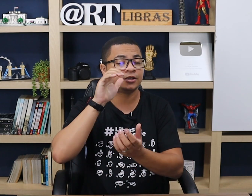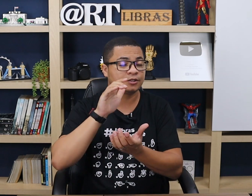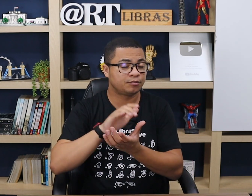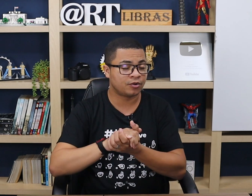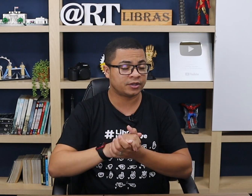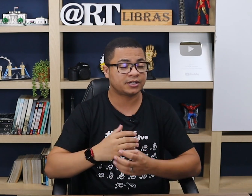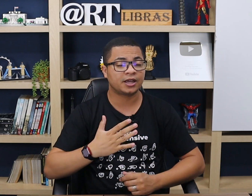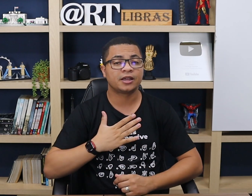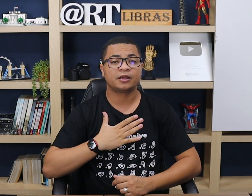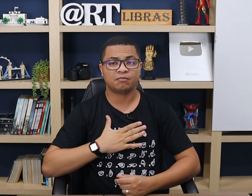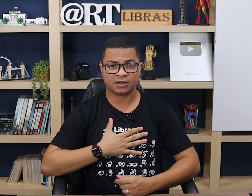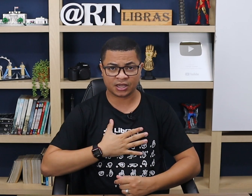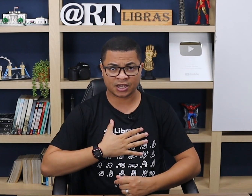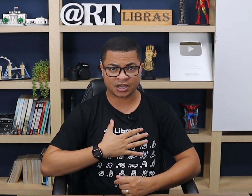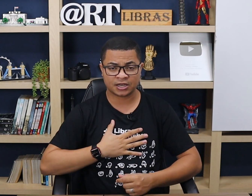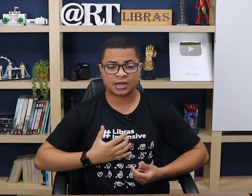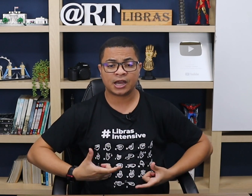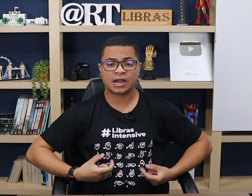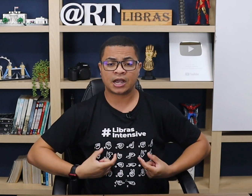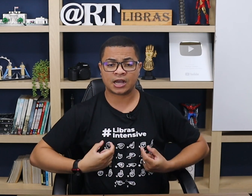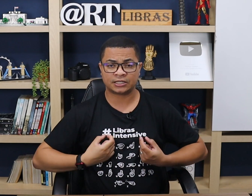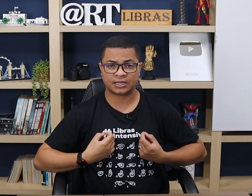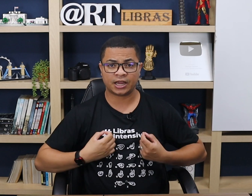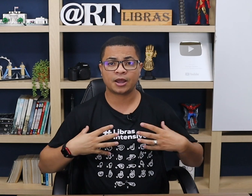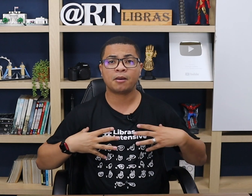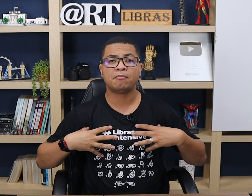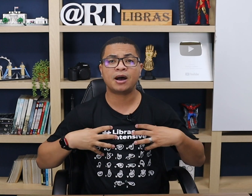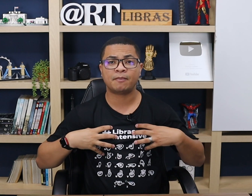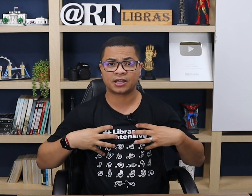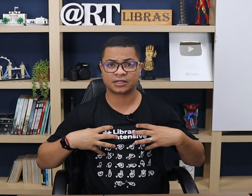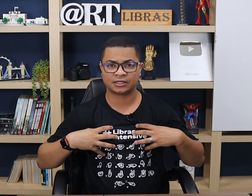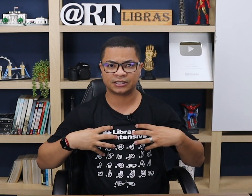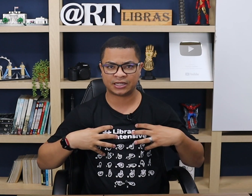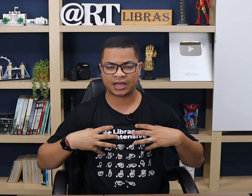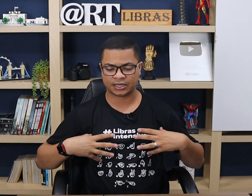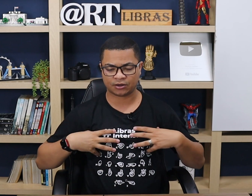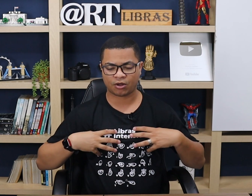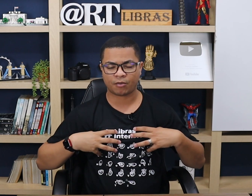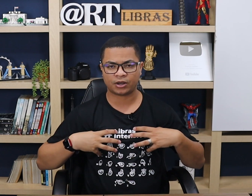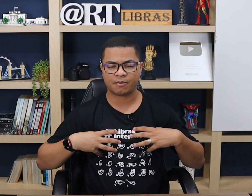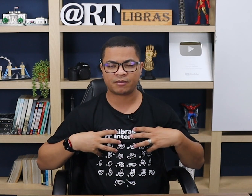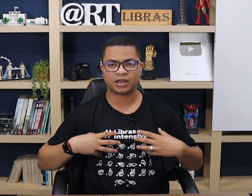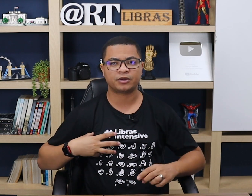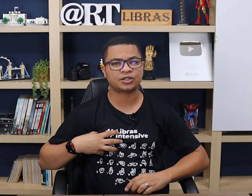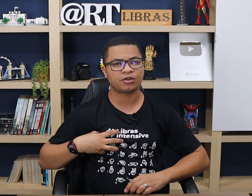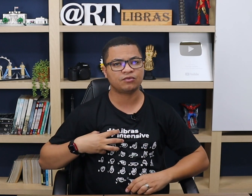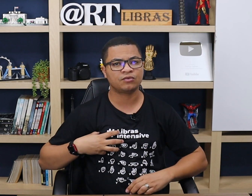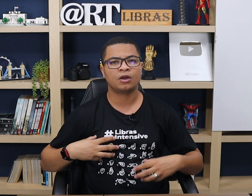esposa minha câncer mama tá E aí você coloca a mão na mama que pode ser só em um